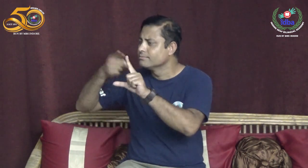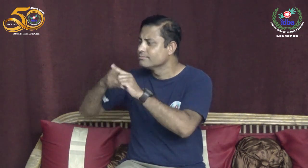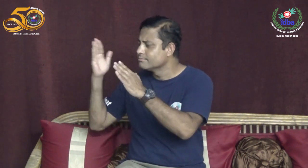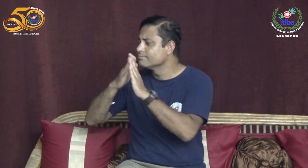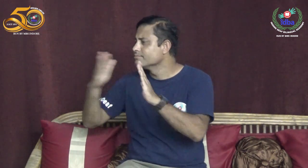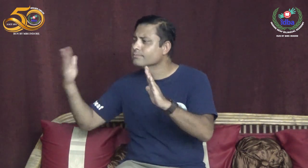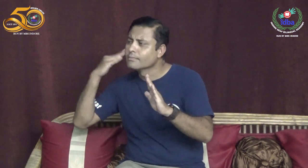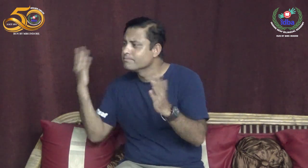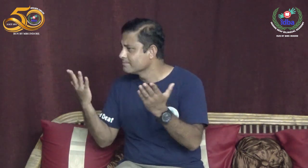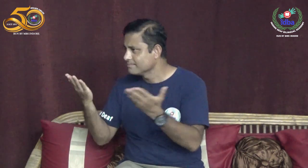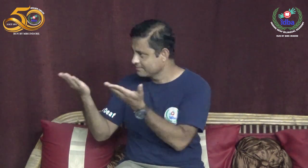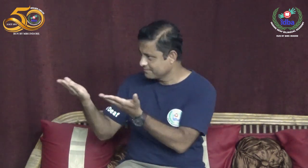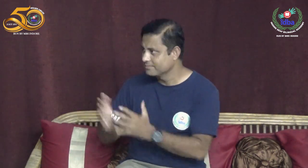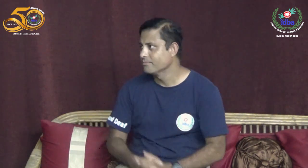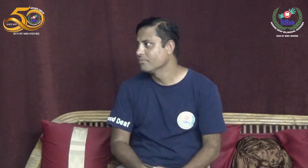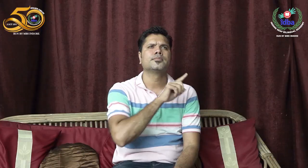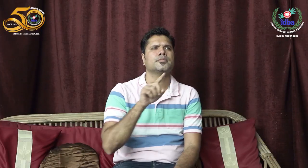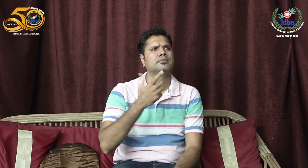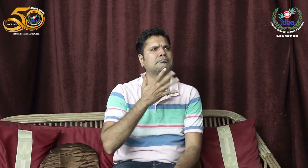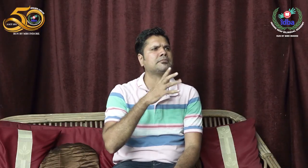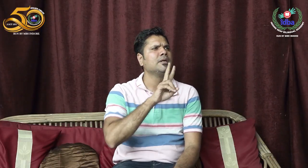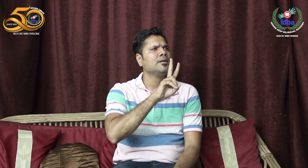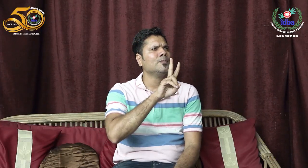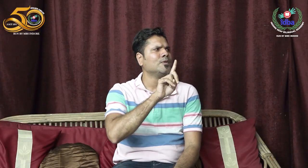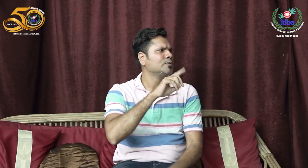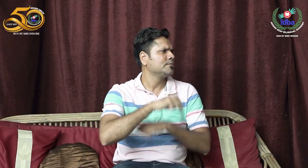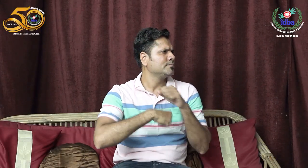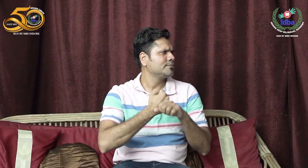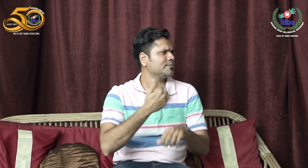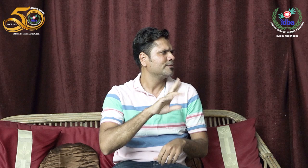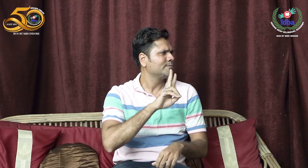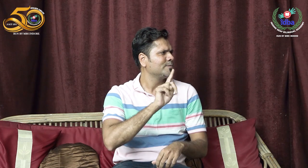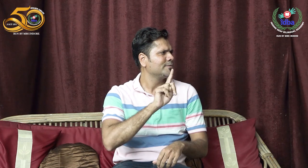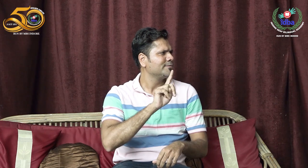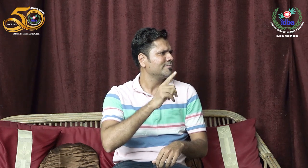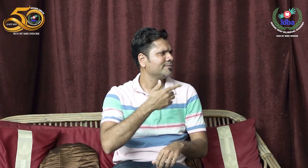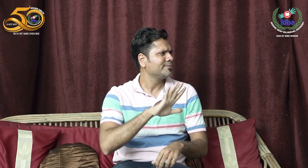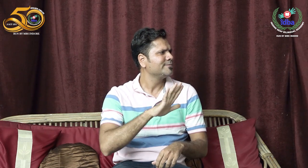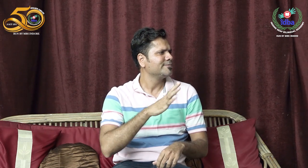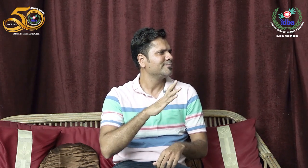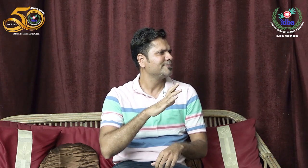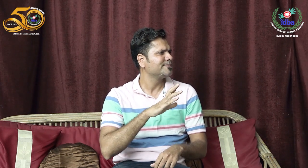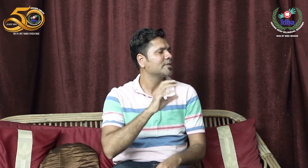तो आप यहाँ आए तो आपको कितने साल हो गए यहाँ पढ़े? जी मैं 21 साल मुझे लगता है हो चुके हैं।